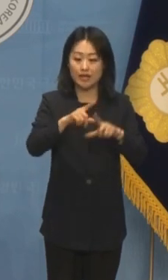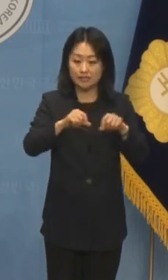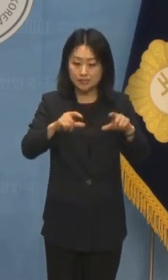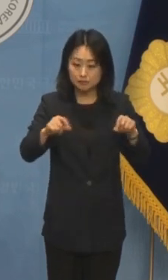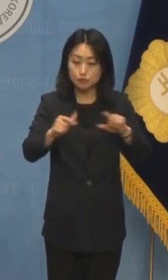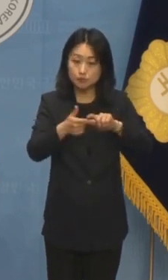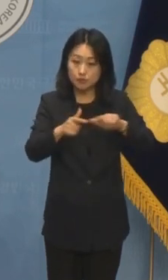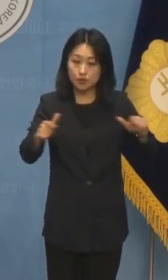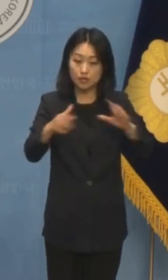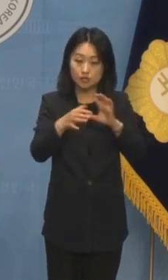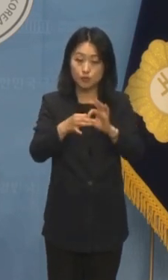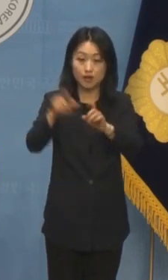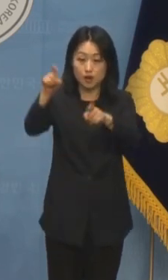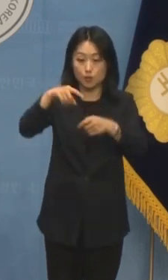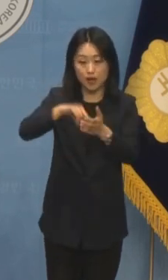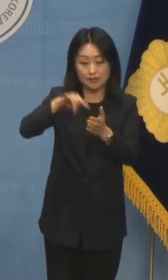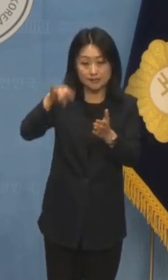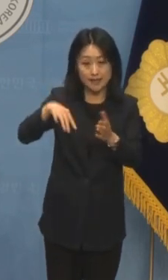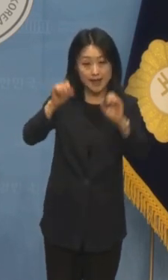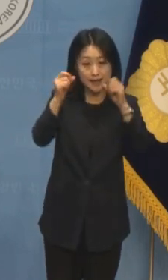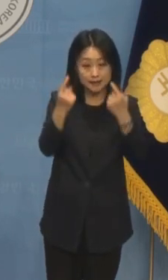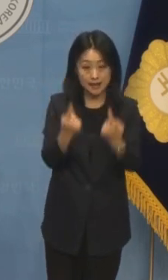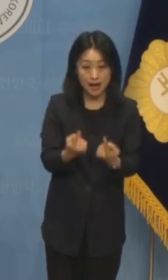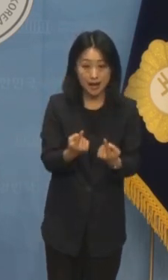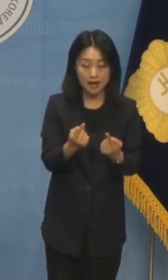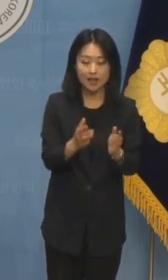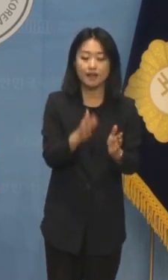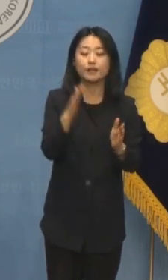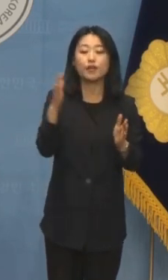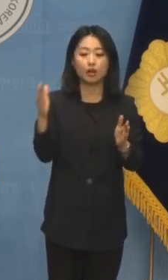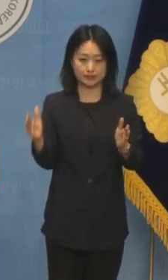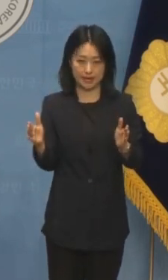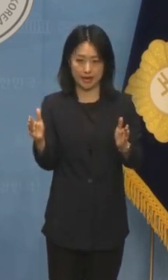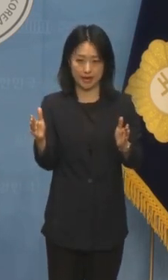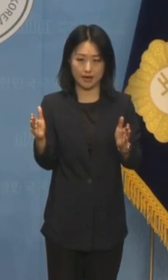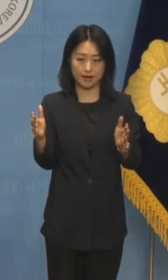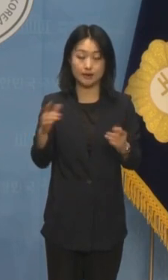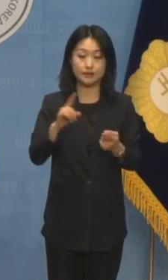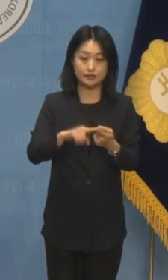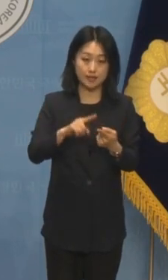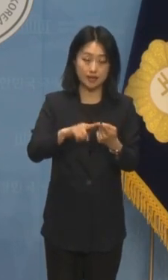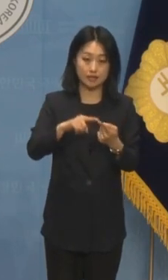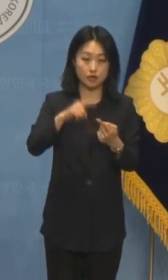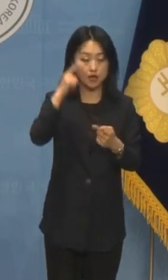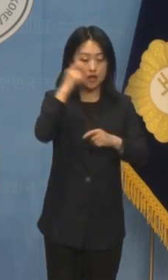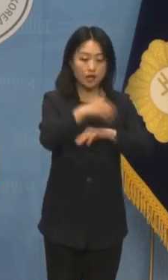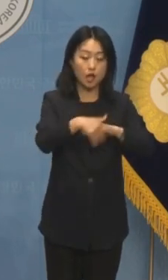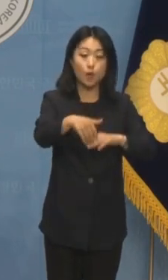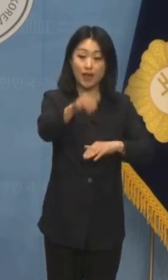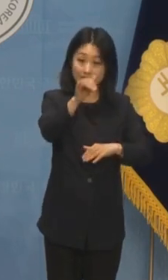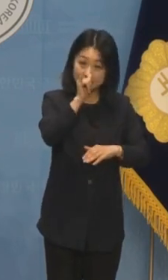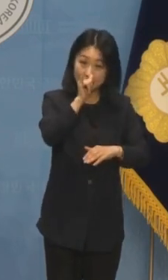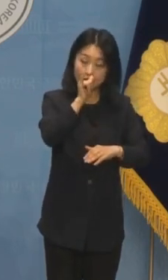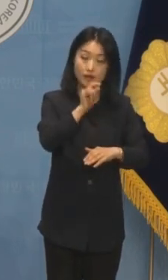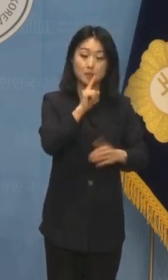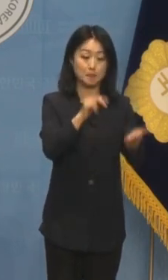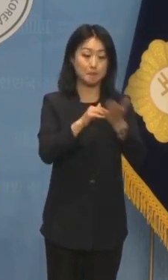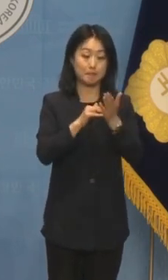원료에 대한 관세 인하를 하반기까지 연장할 것을 적극 검토하겠다는 것이